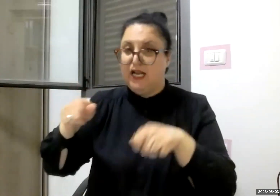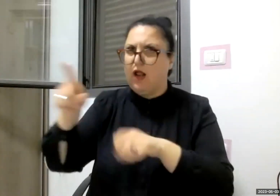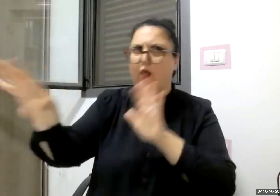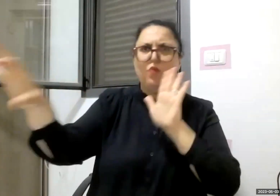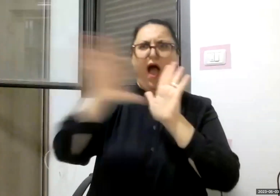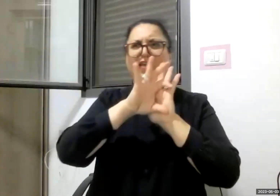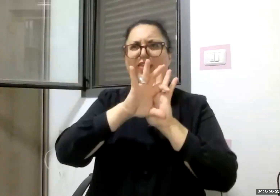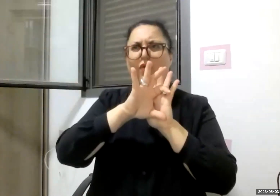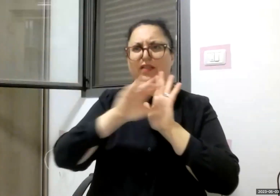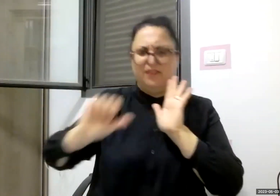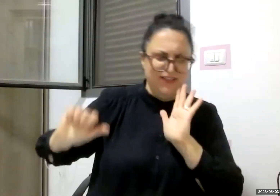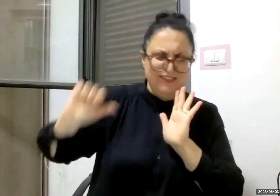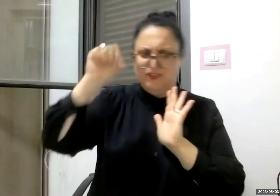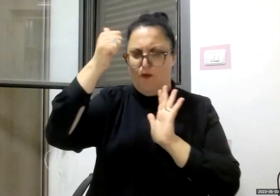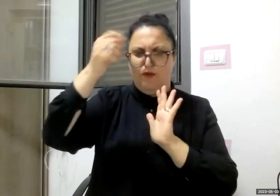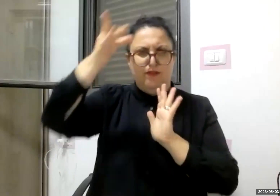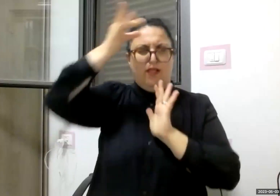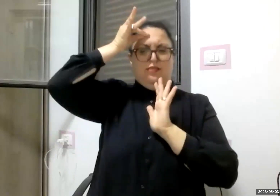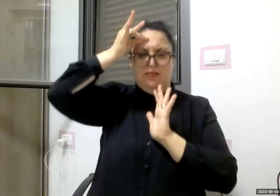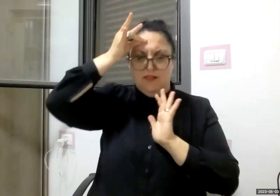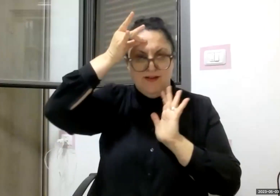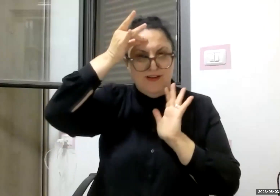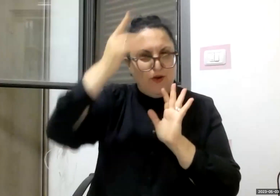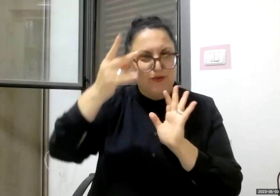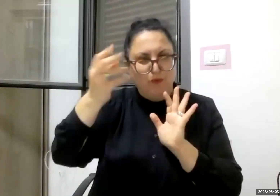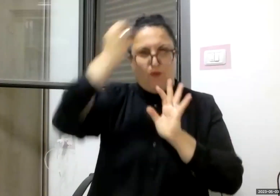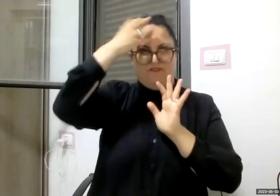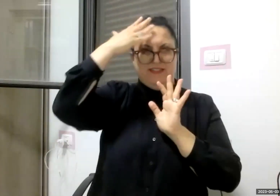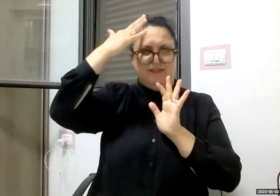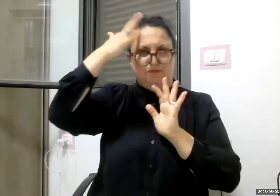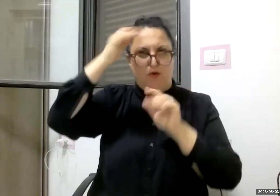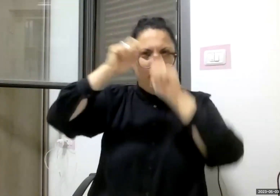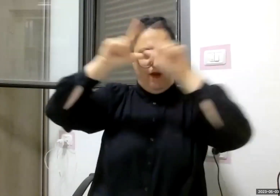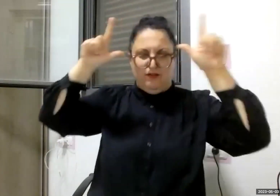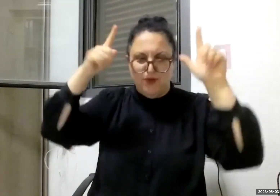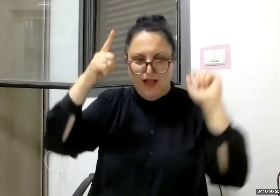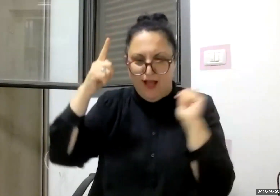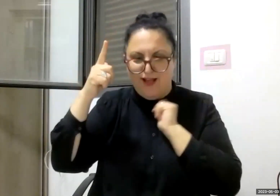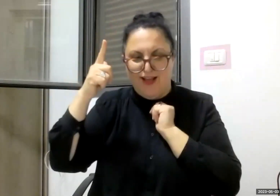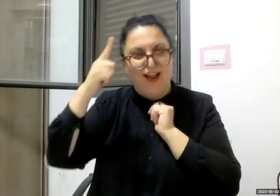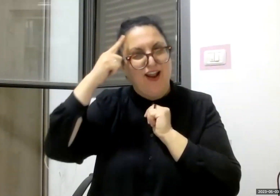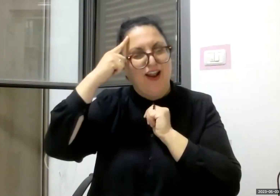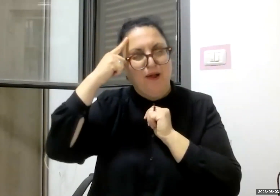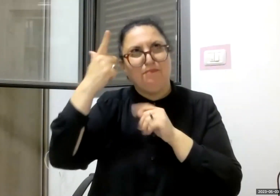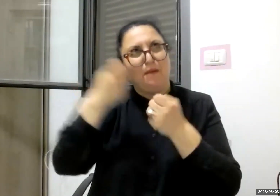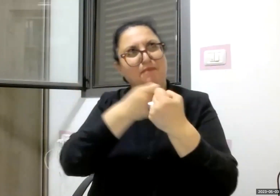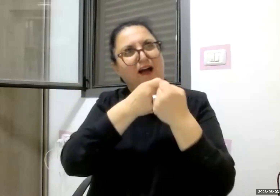הגלגלים. כיסא הגלגלים זה הסמל הראשון, הזכיר והאסוציאטיבי